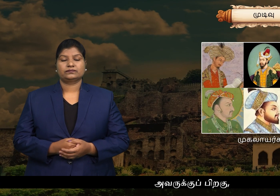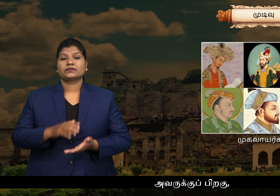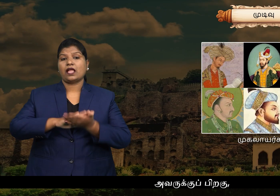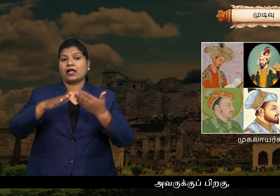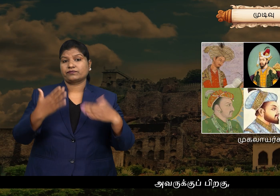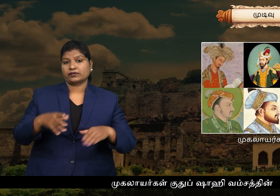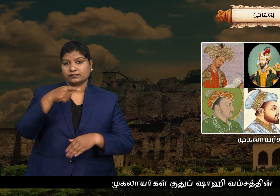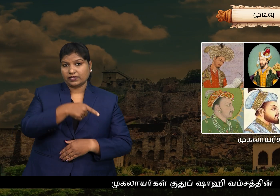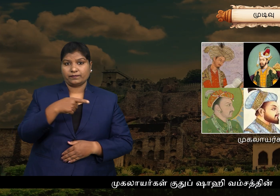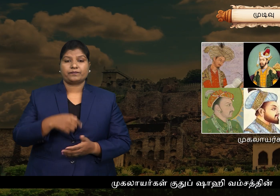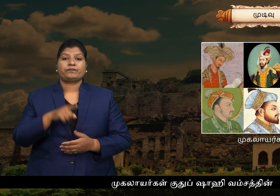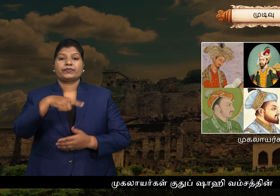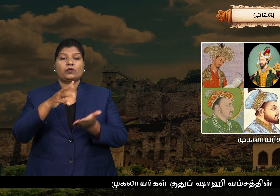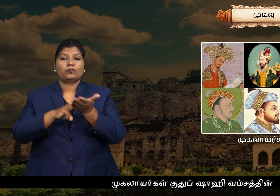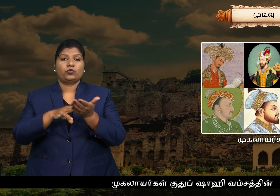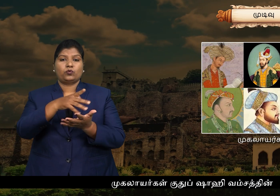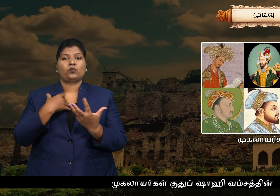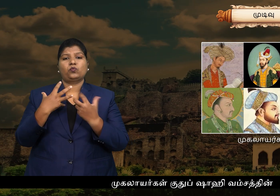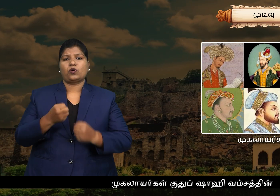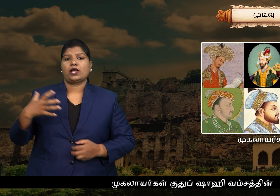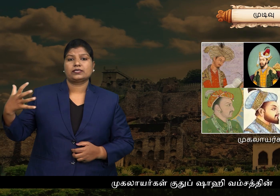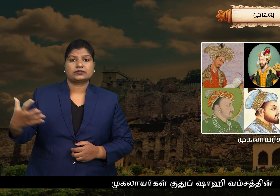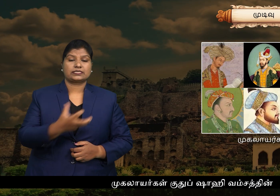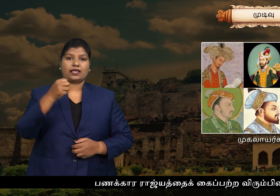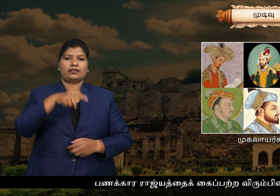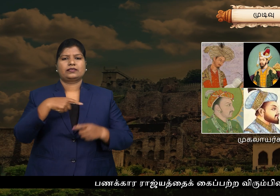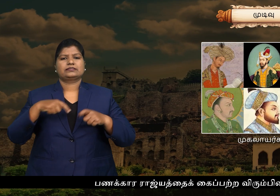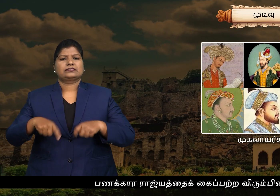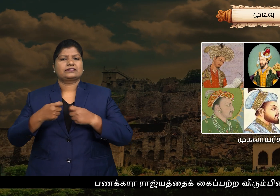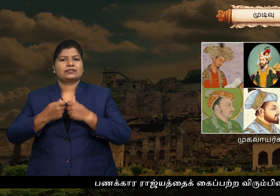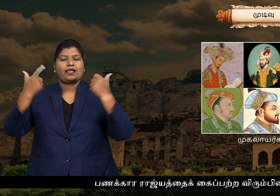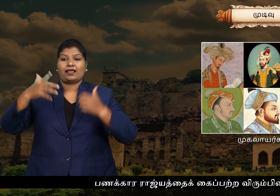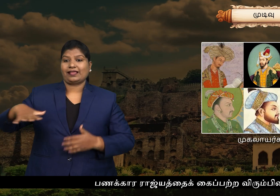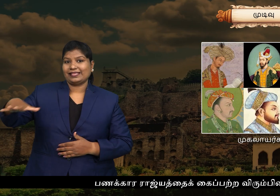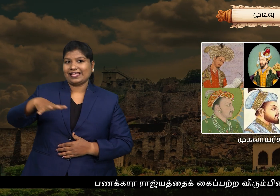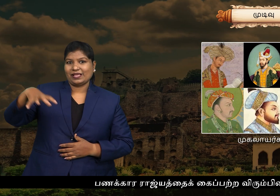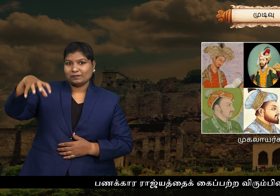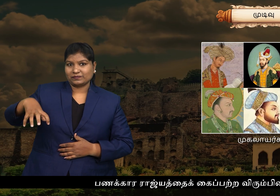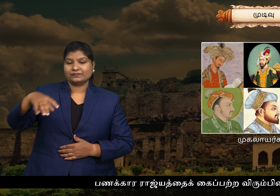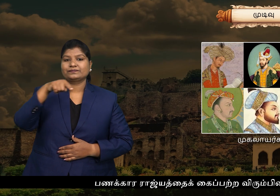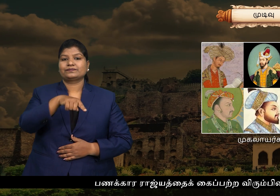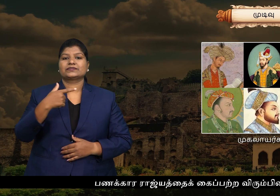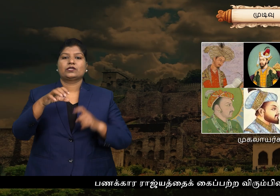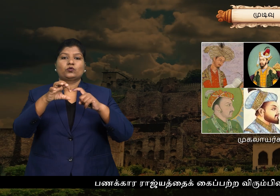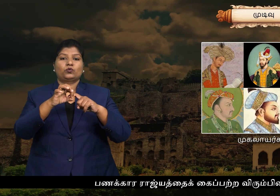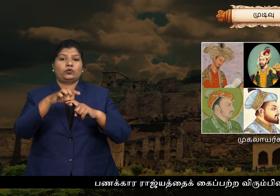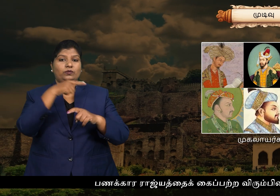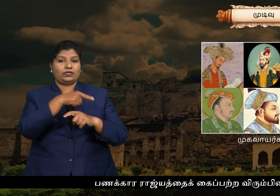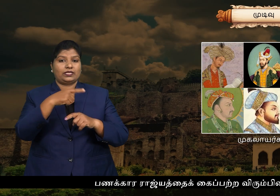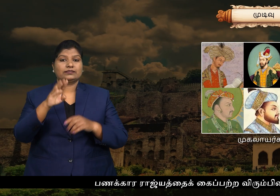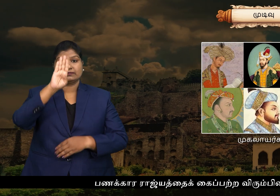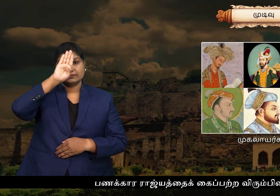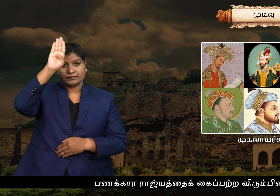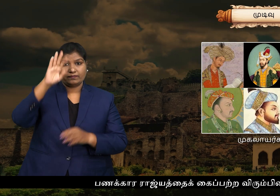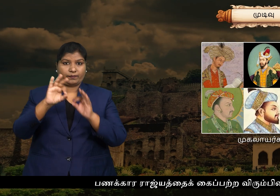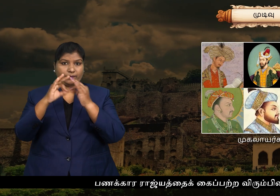அவருக்கு பிறகு முகலாயர்கள் குதுப் ஷாவின் வம்சத்தின் பணக்கார ராஜ்யத்தை கைப்பற்ற விரும்பினர்.